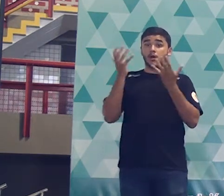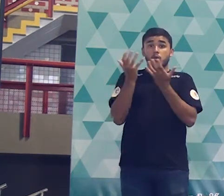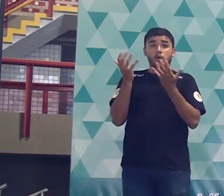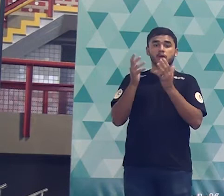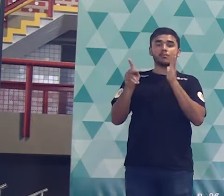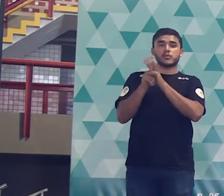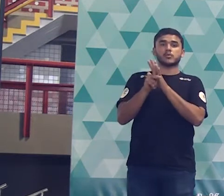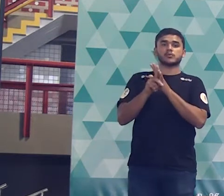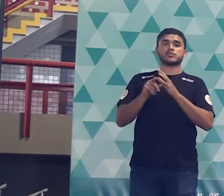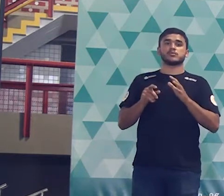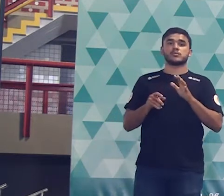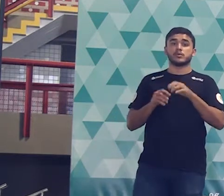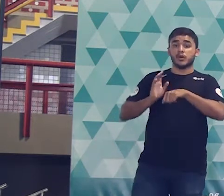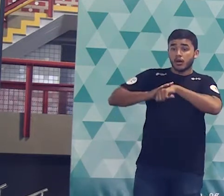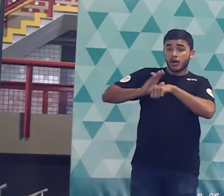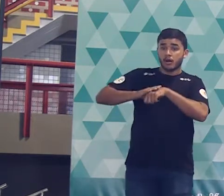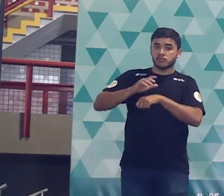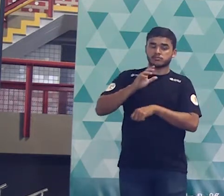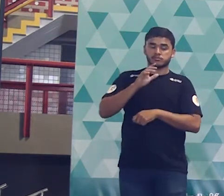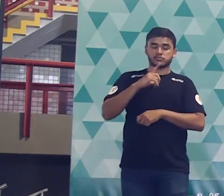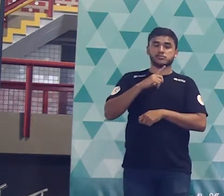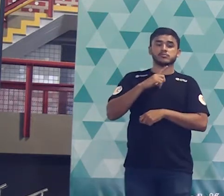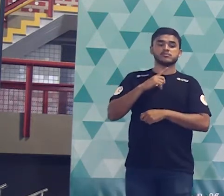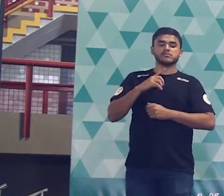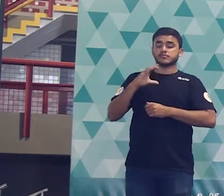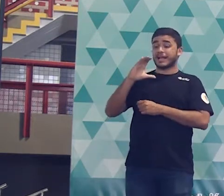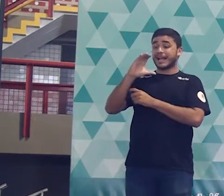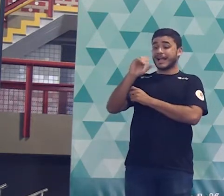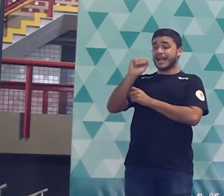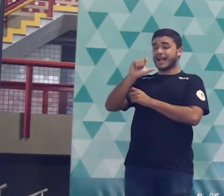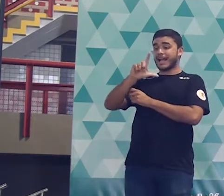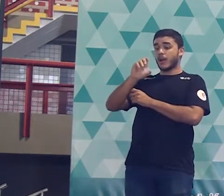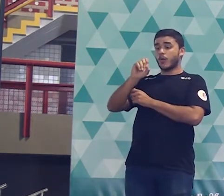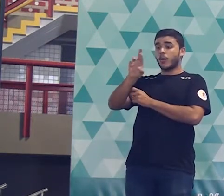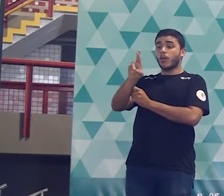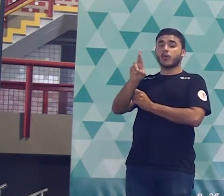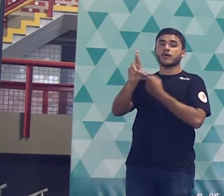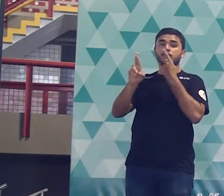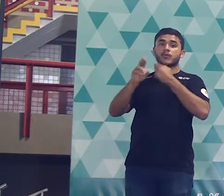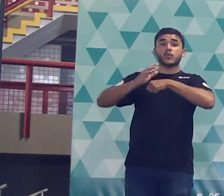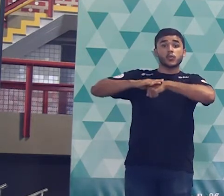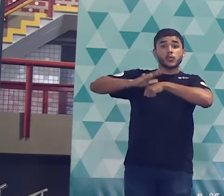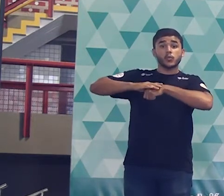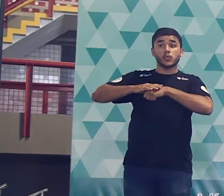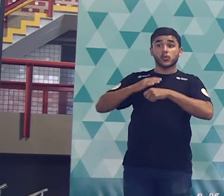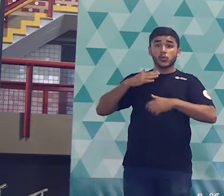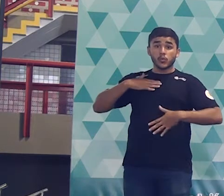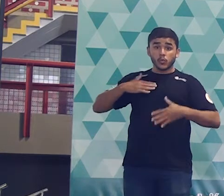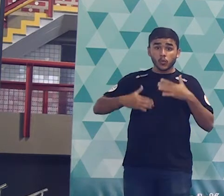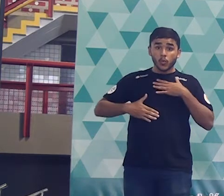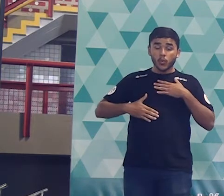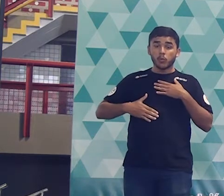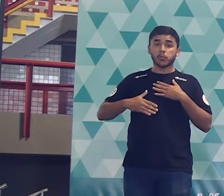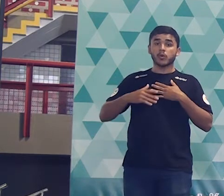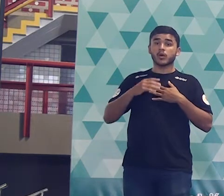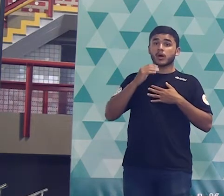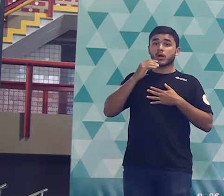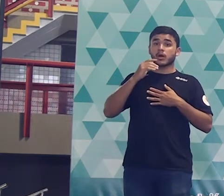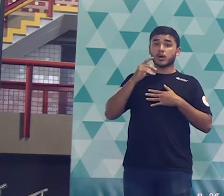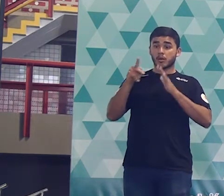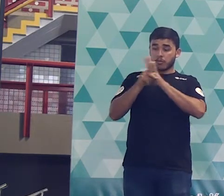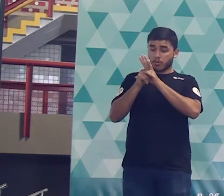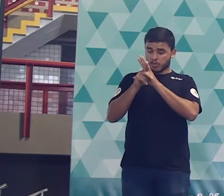transferência. Por que calor, galerinha? O que vai ser? Vai ser a transferência de energia do corpo quente para o